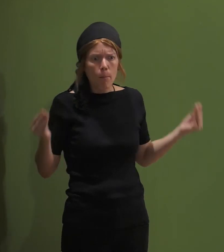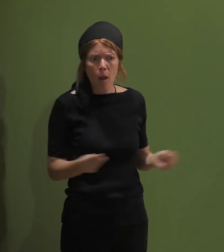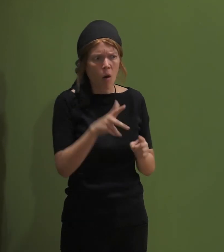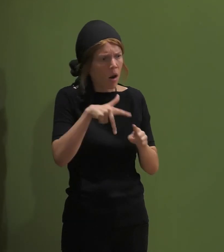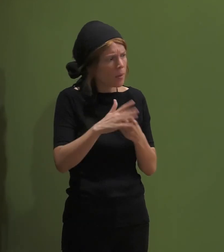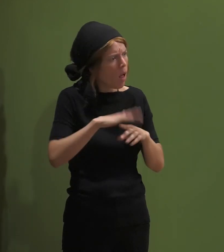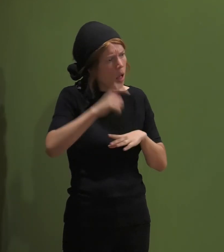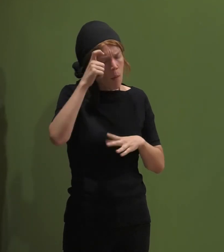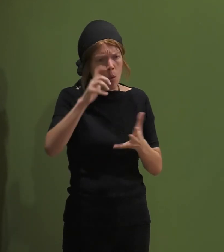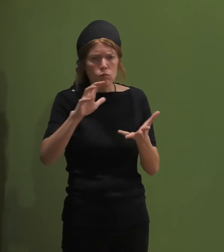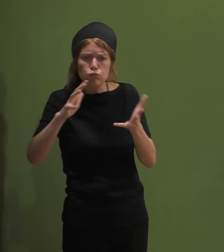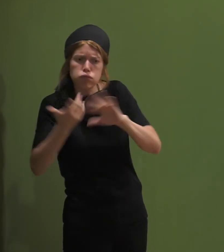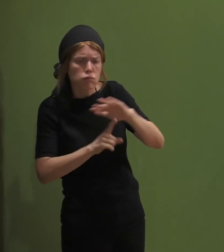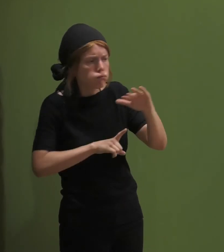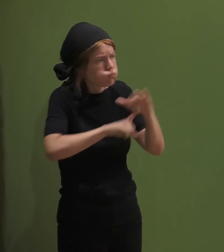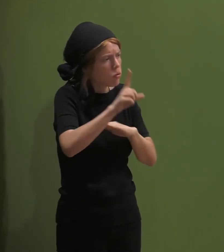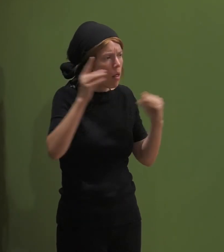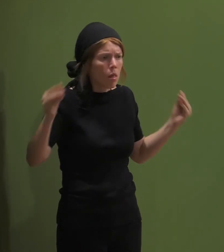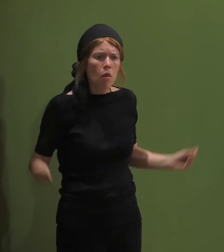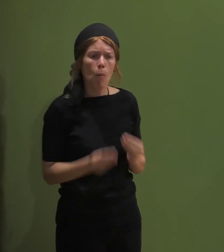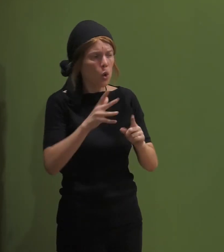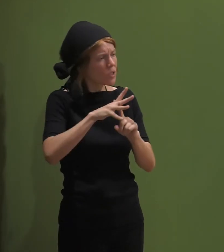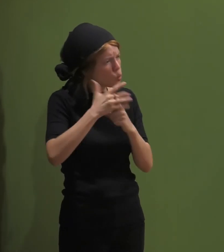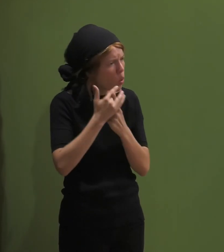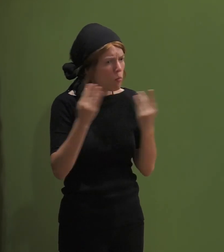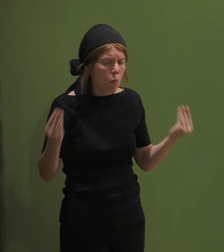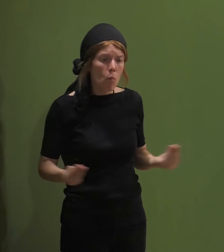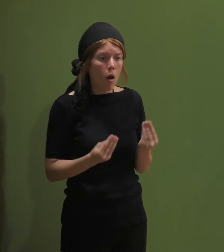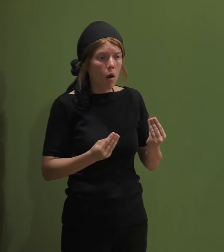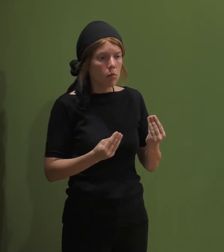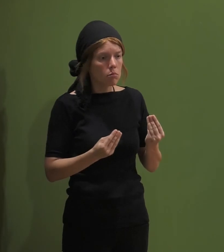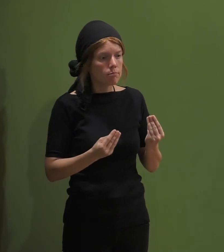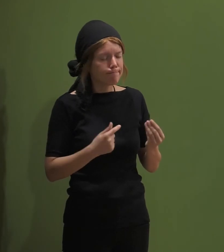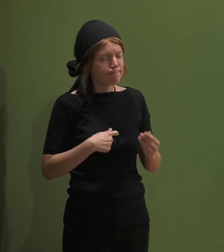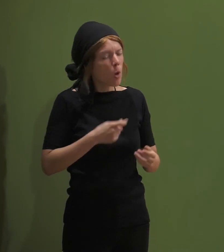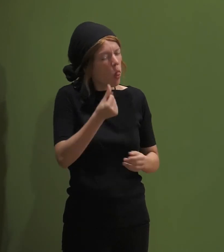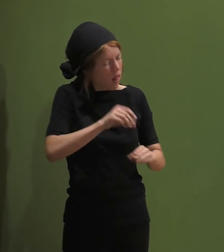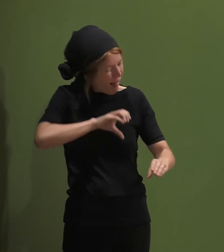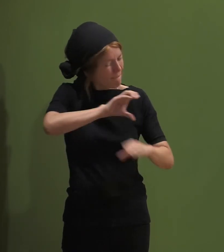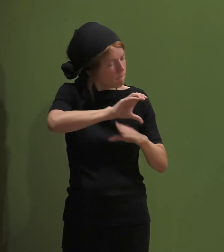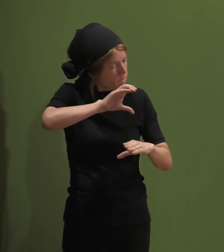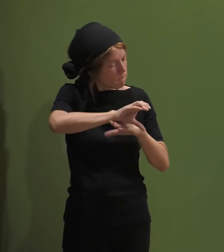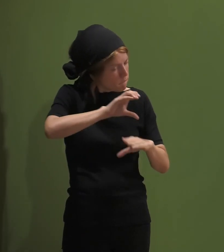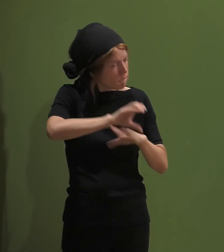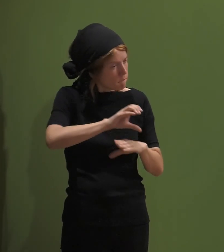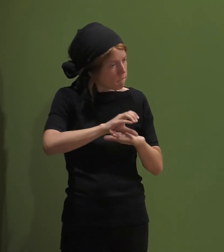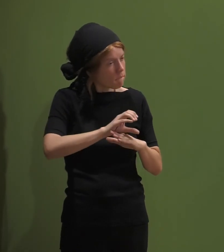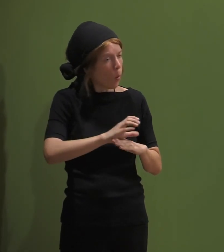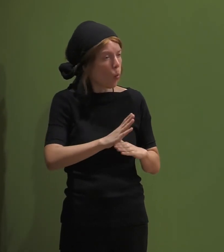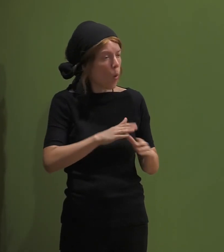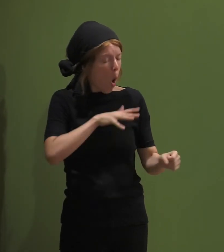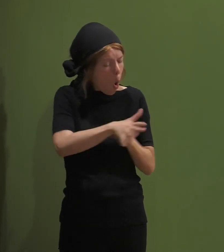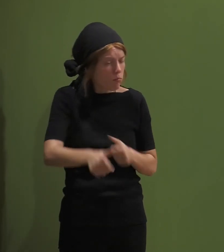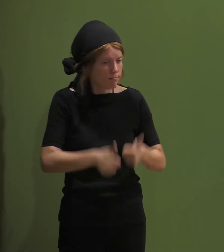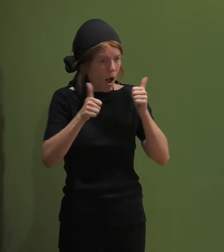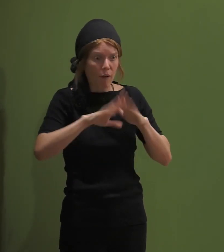pueblos, de mejora de su situación, cuanto más invirtamos en ella y cuanto más amplia lo hagamos,